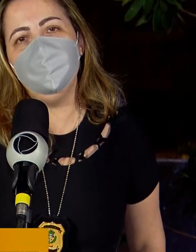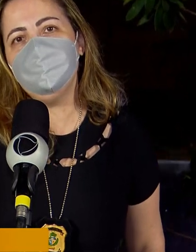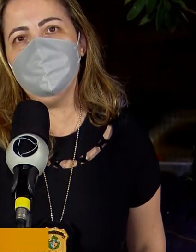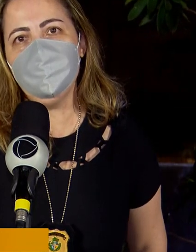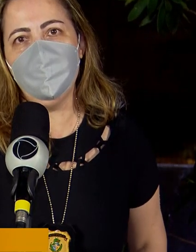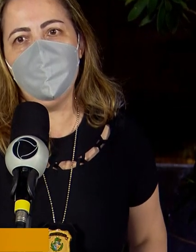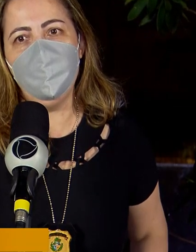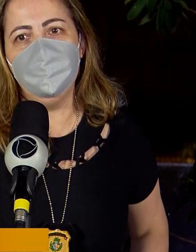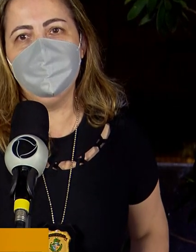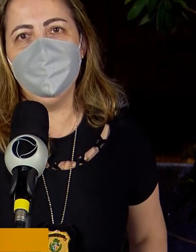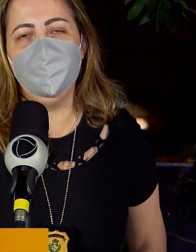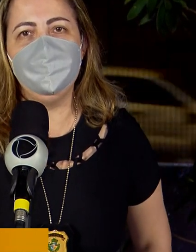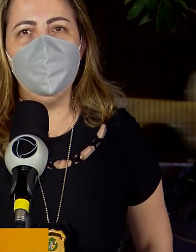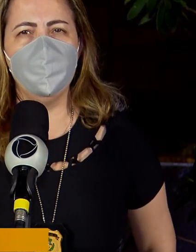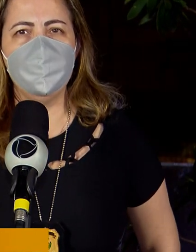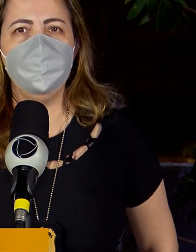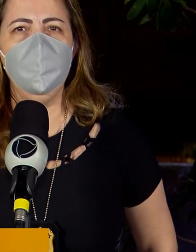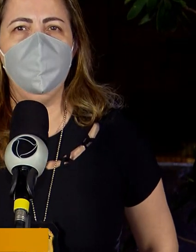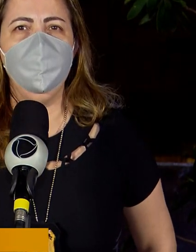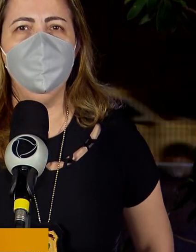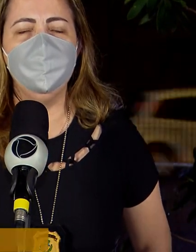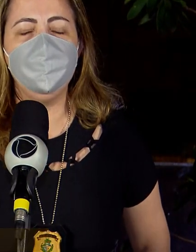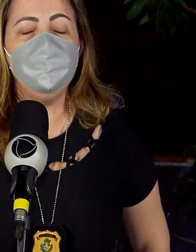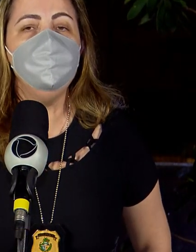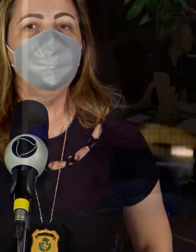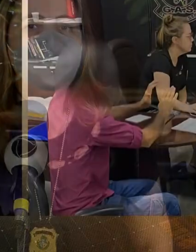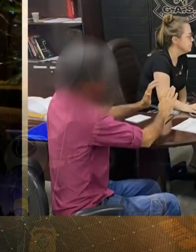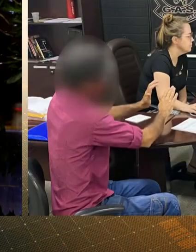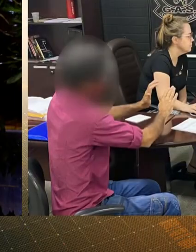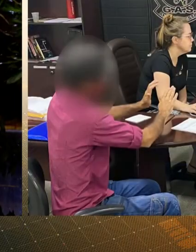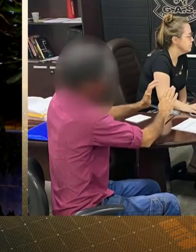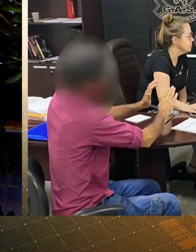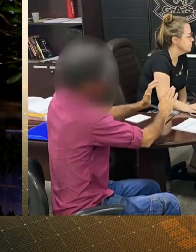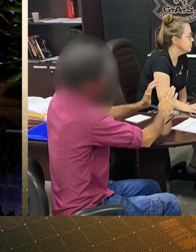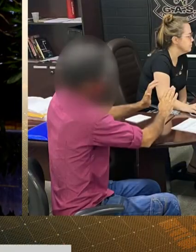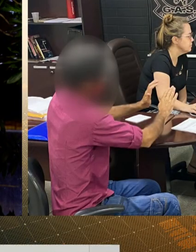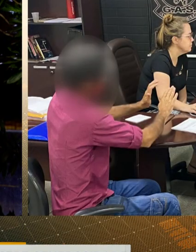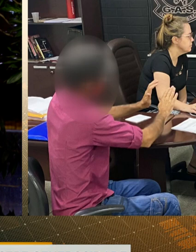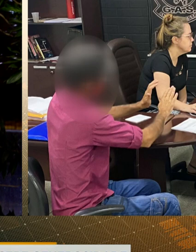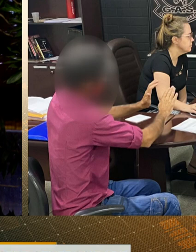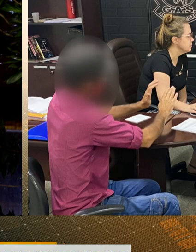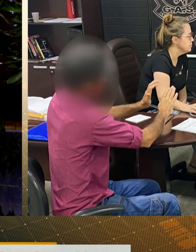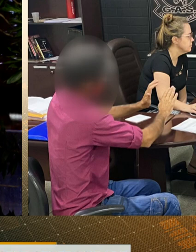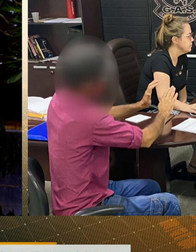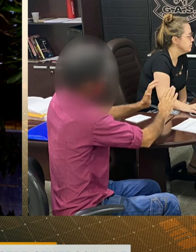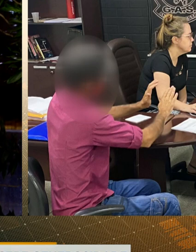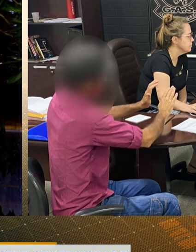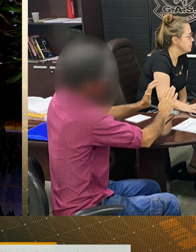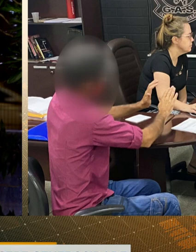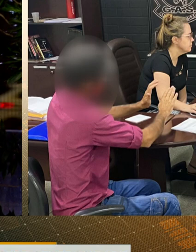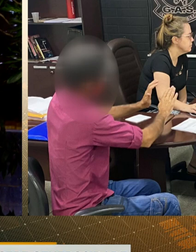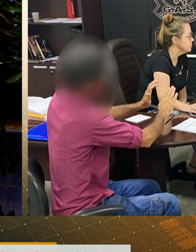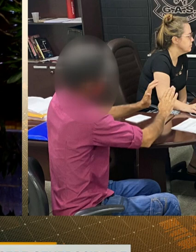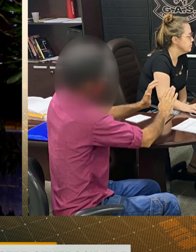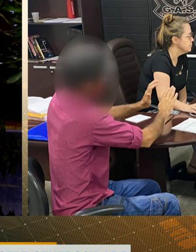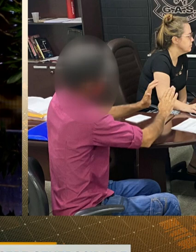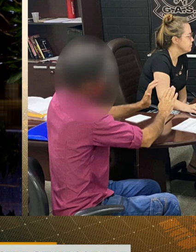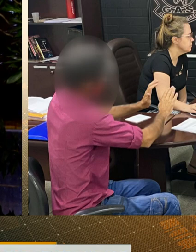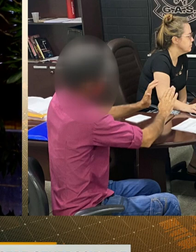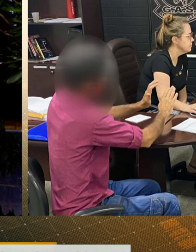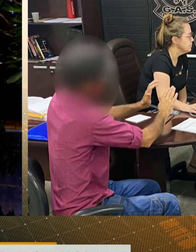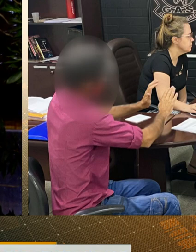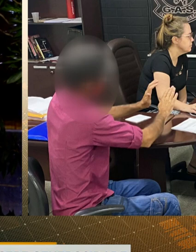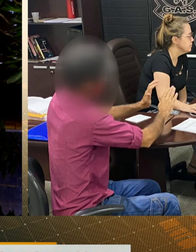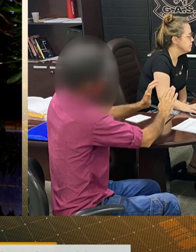A vítima chegou na DEIC hoje pela manhã, tava muito exaltada, né? E o nosso plantonista lá,